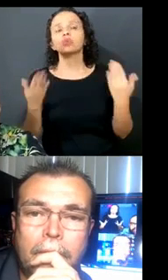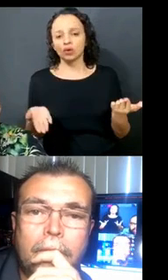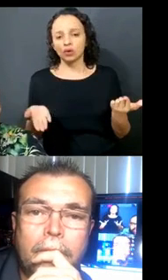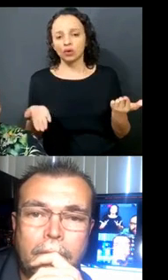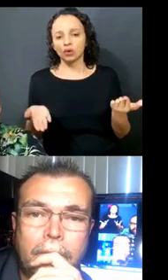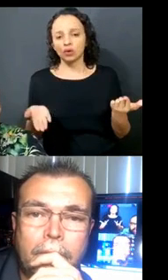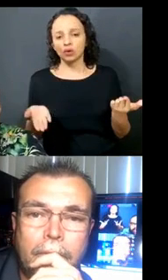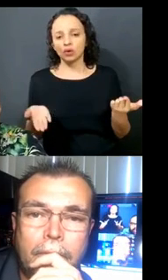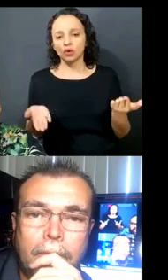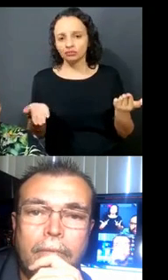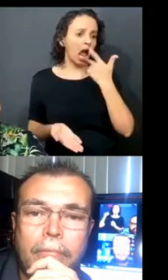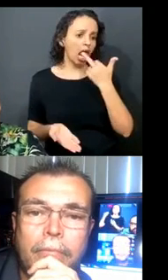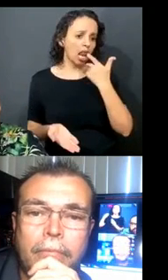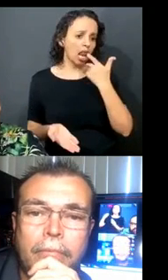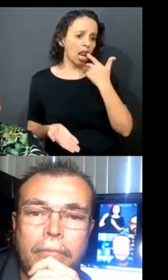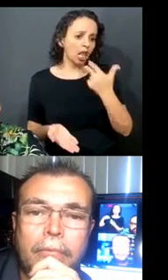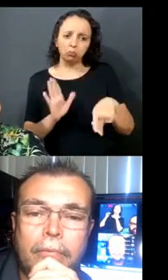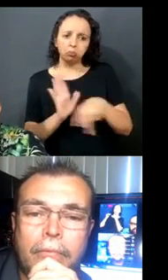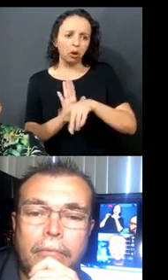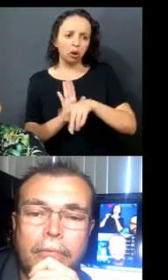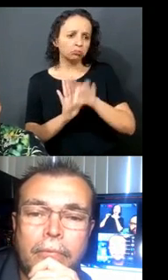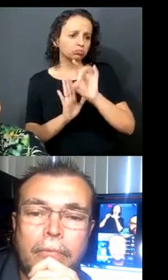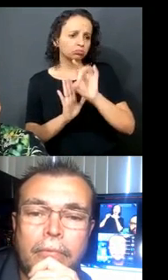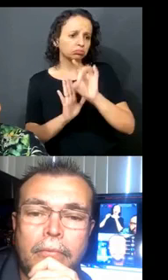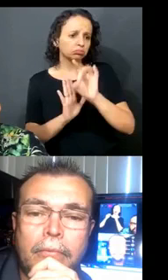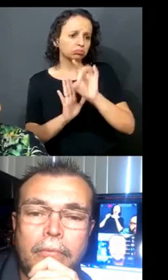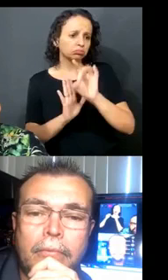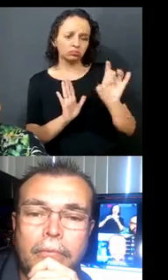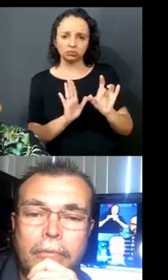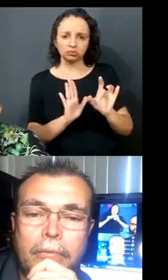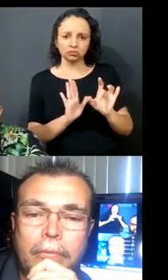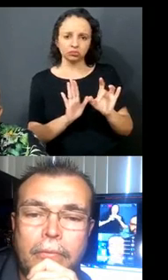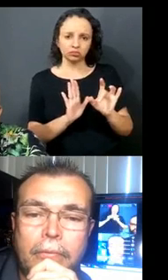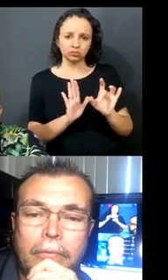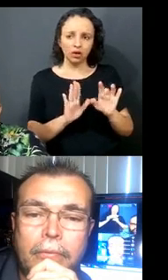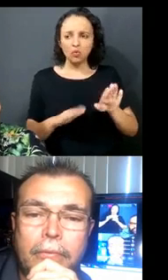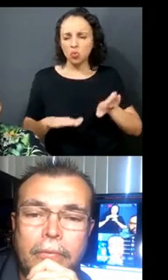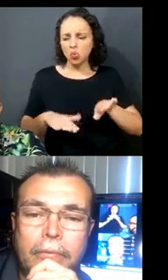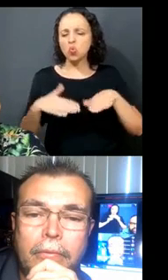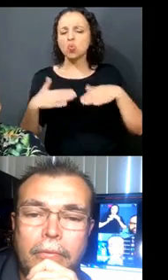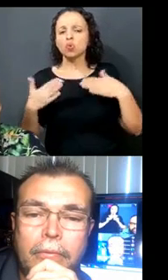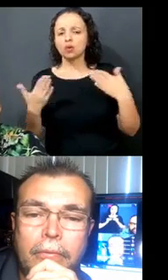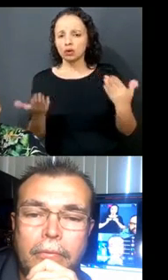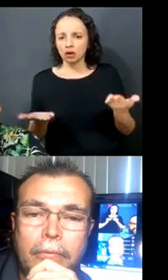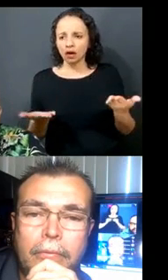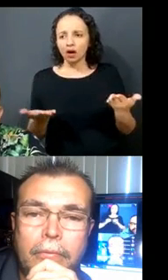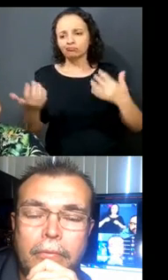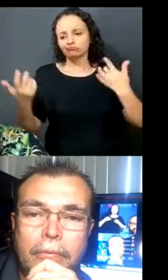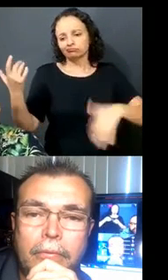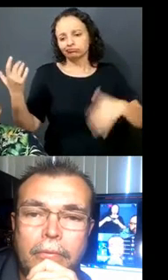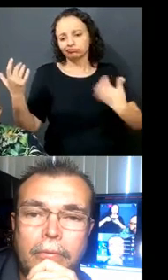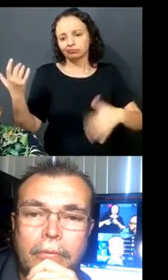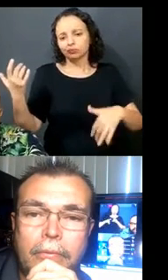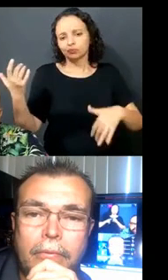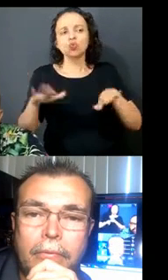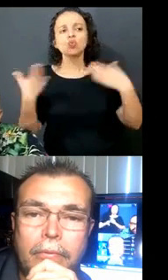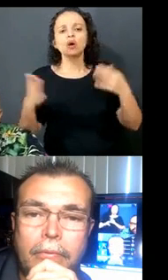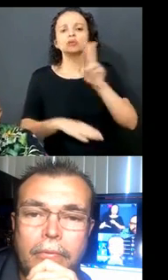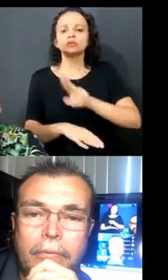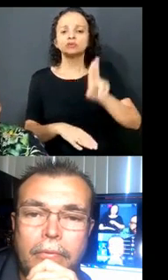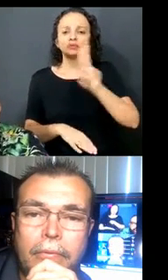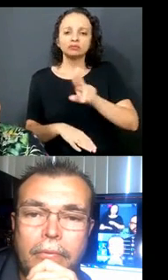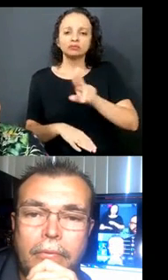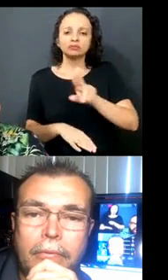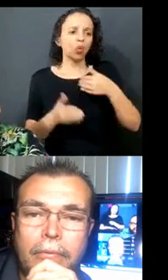que o fiel sabe. Qual instrumento que devemos tocar? O instrumento